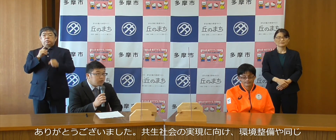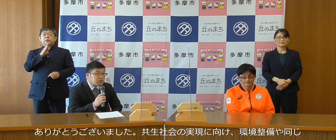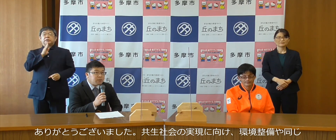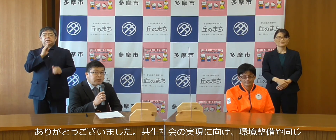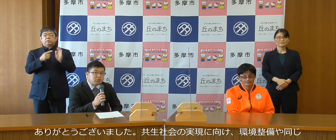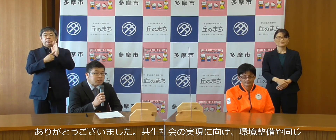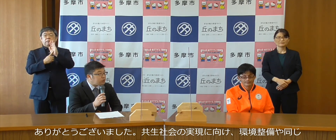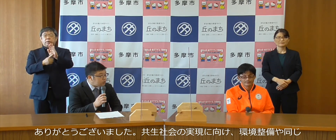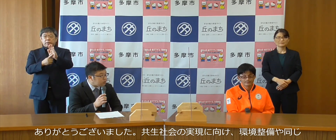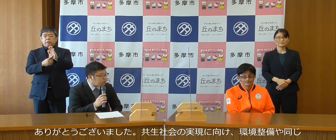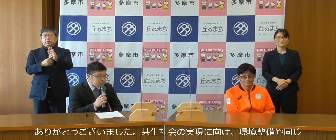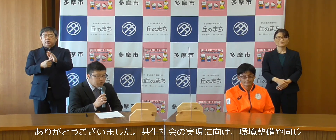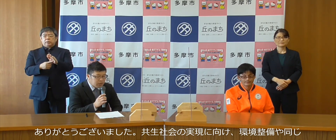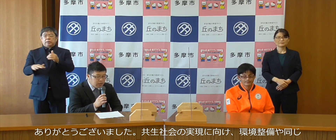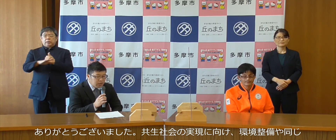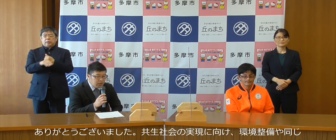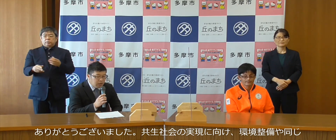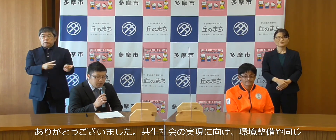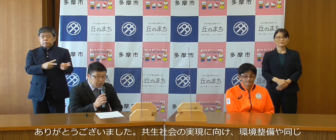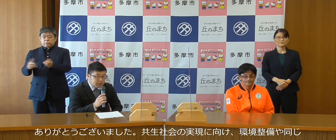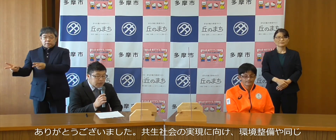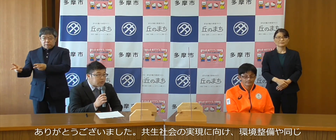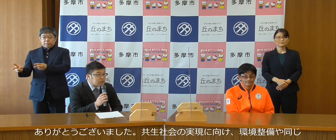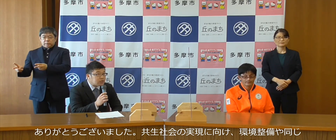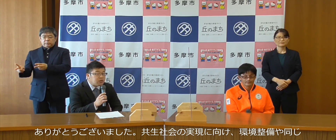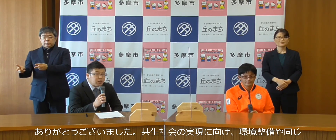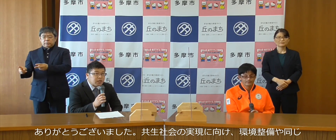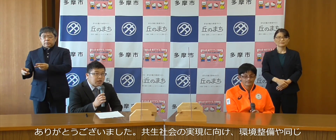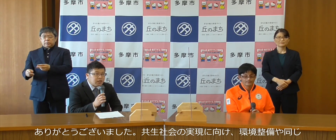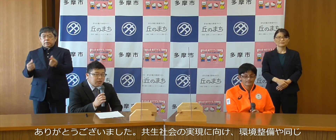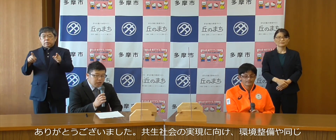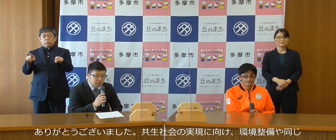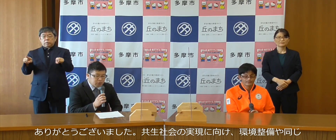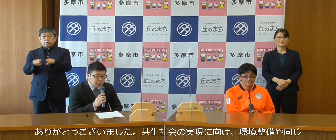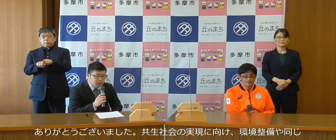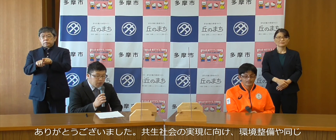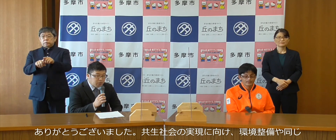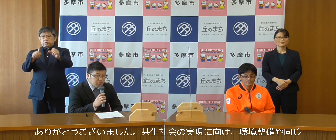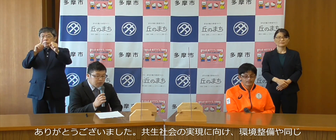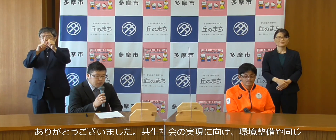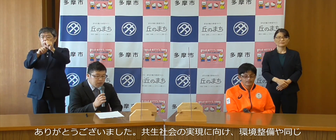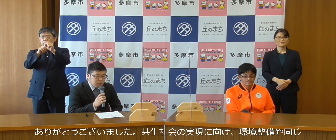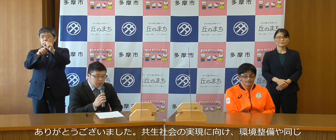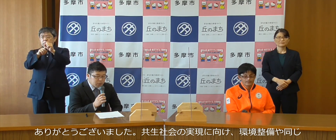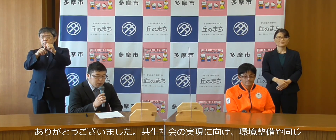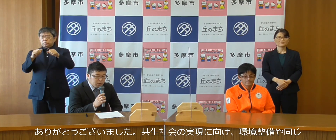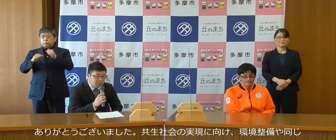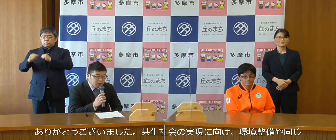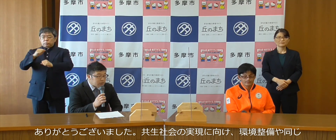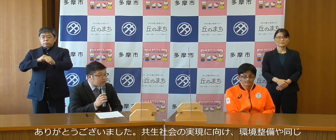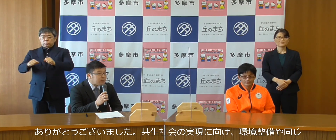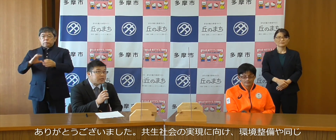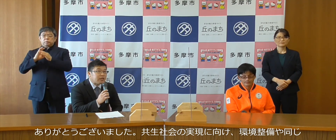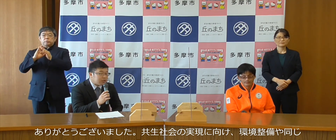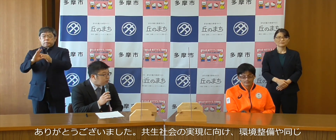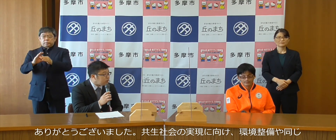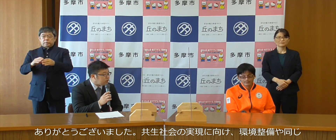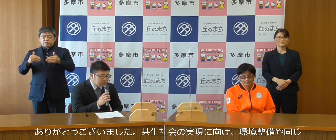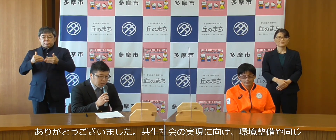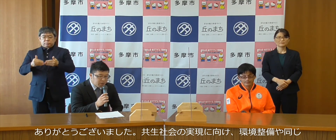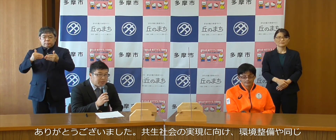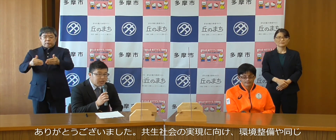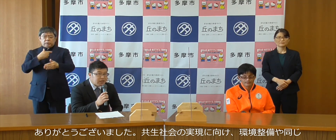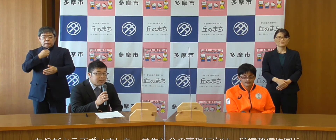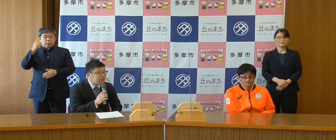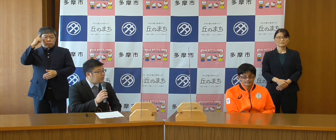向く、そして一緒に取り組むというところで共生社会の実現に向けた取り組み、これからも本当に進めていきたいなという